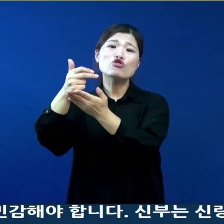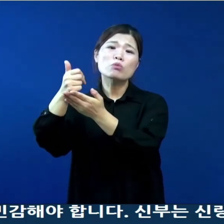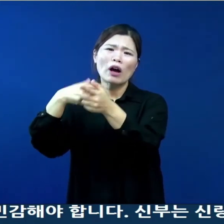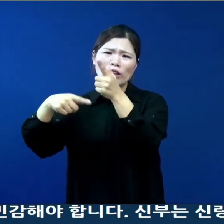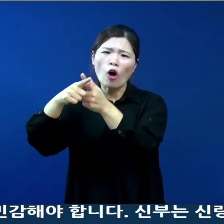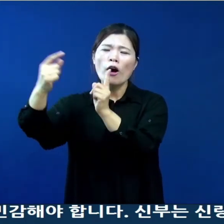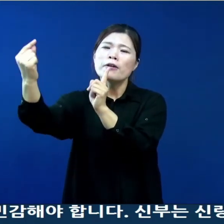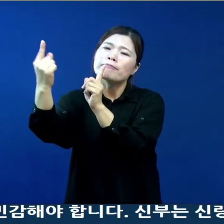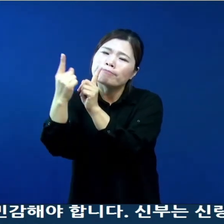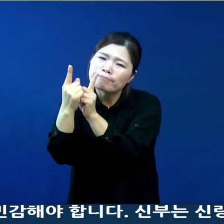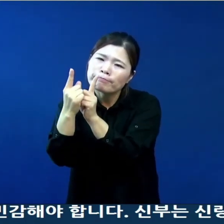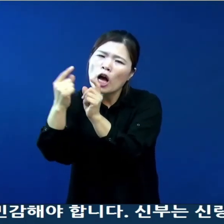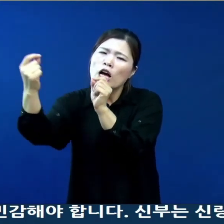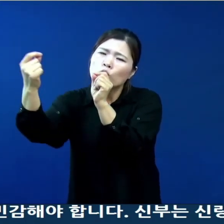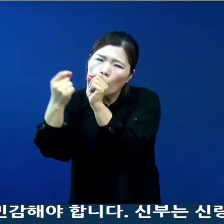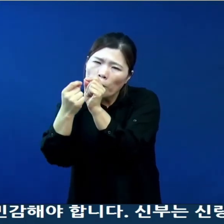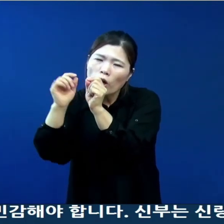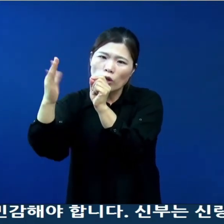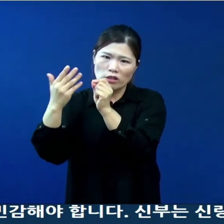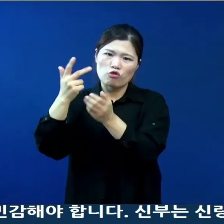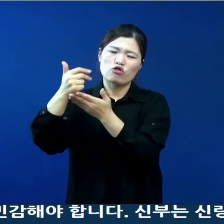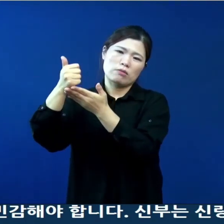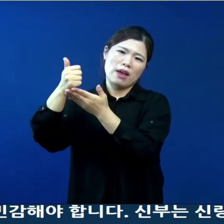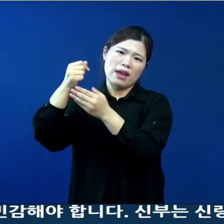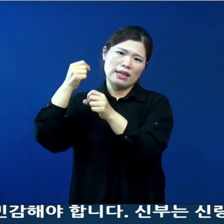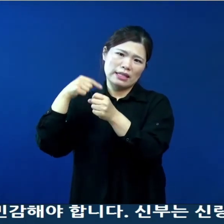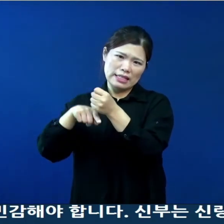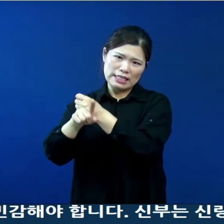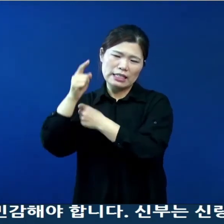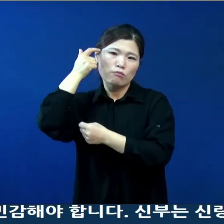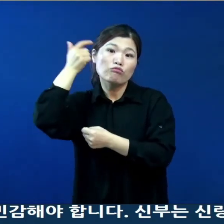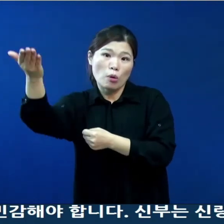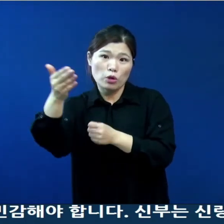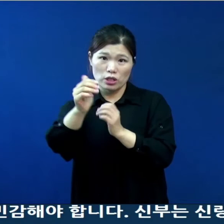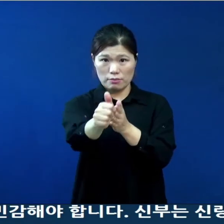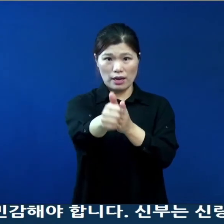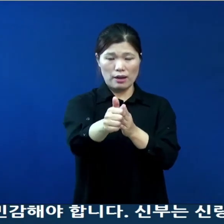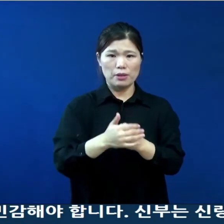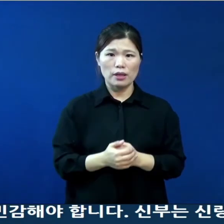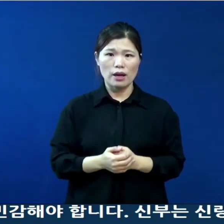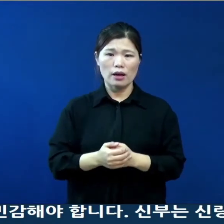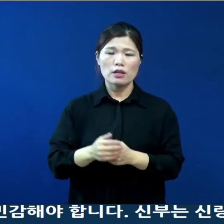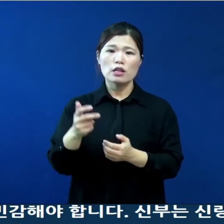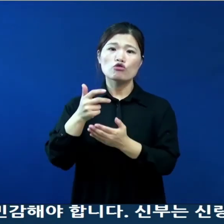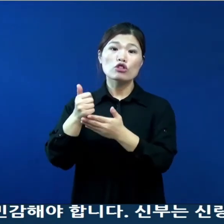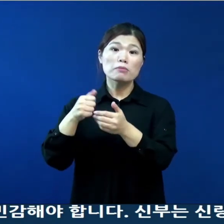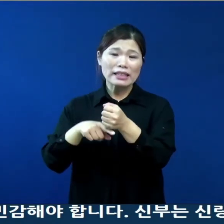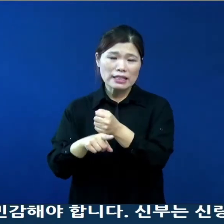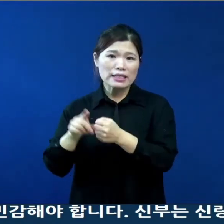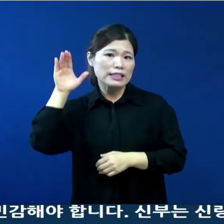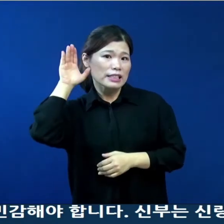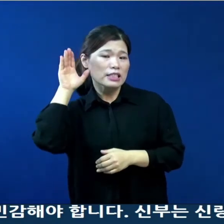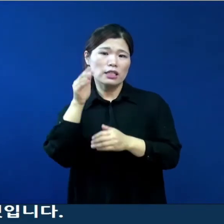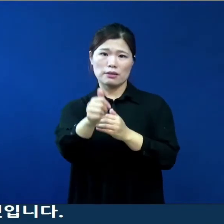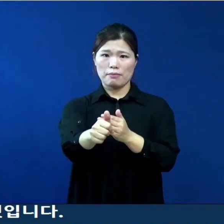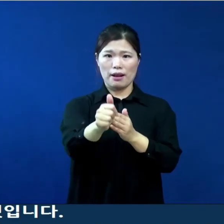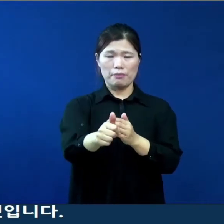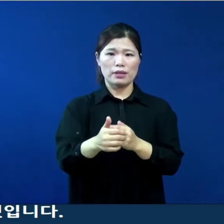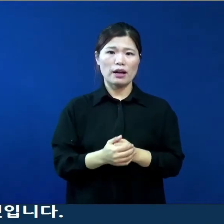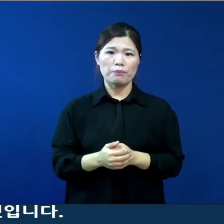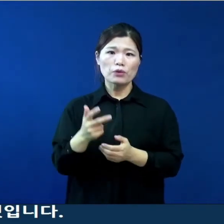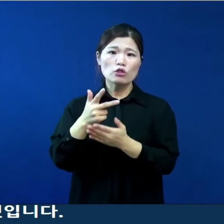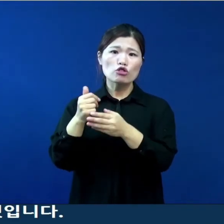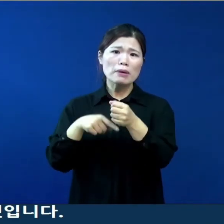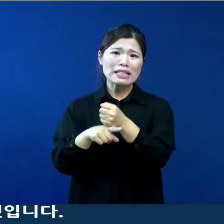집중해서 주의 뜻을 물어보시기 바랍니다. 선포되어진 하나님 말씀을 통해서 주의 뜻을 들으시기 바랍니다. 주의